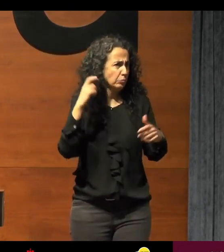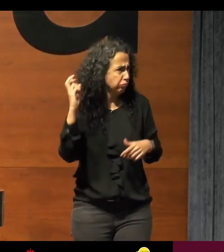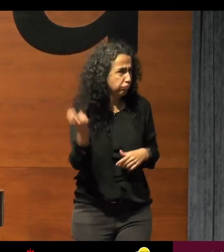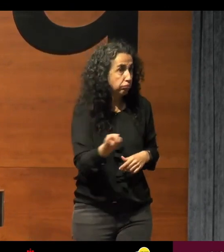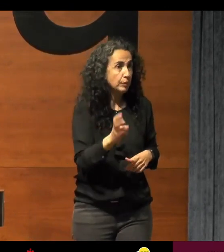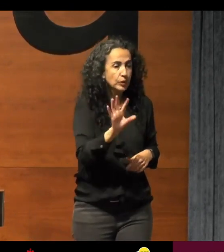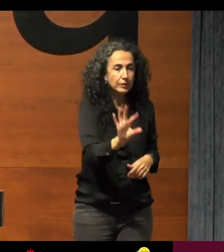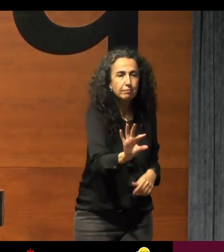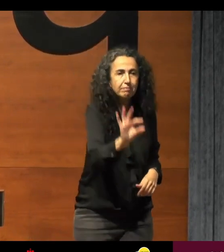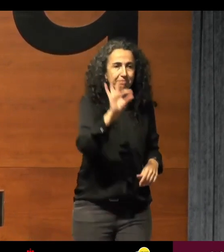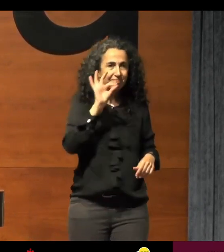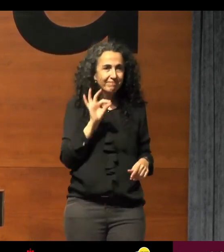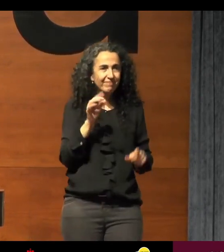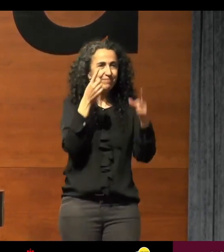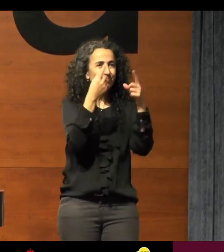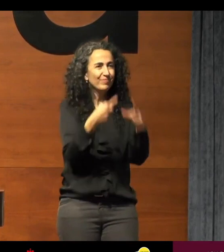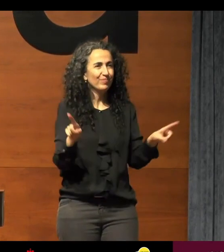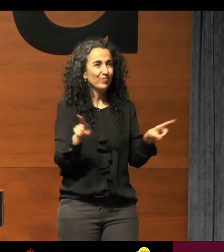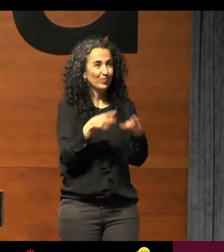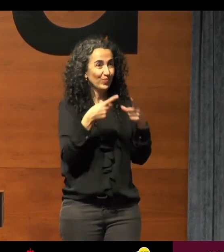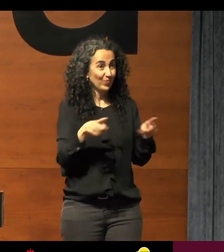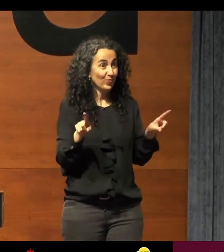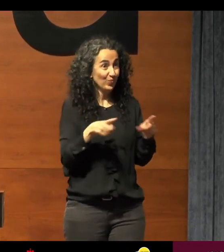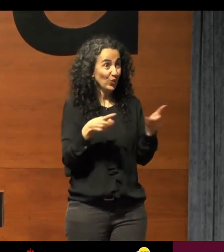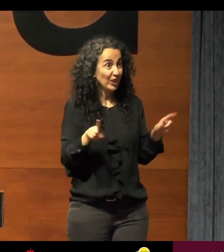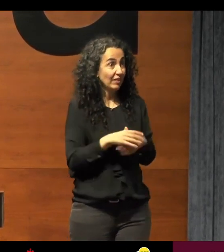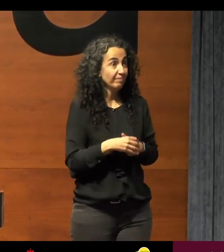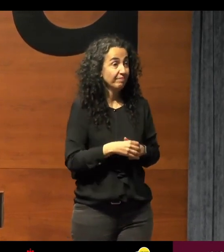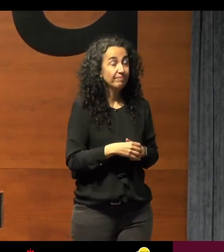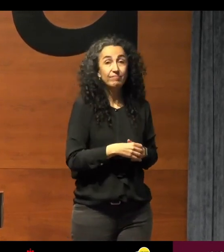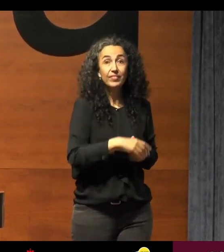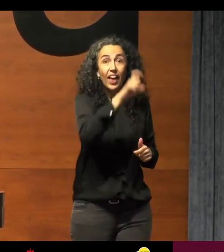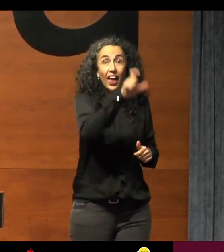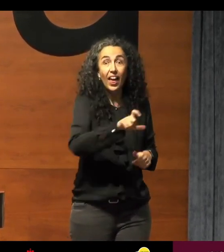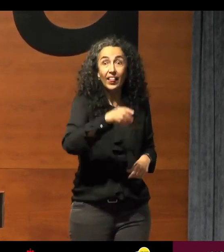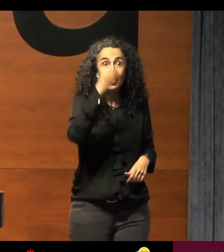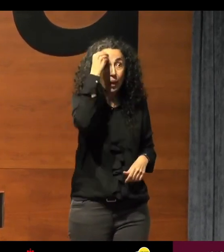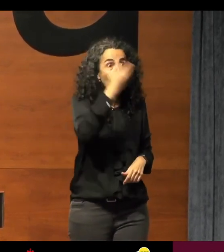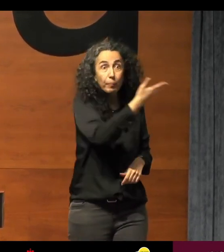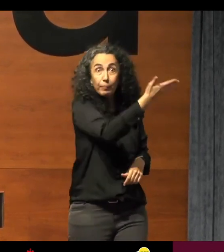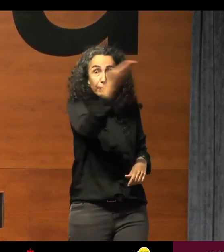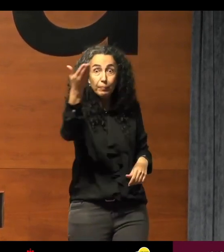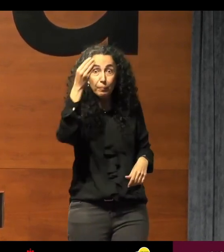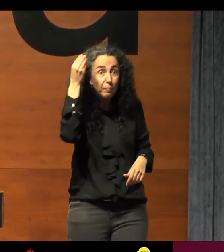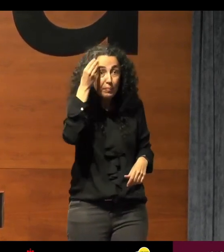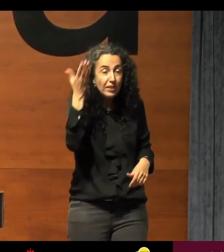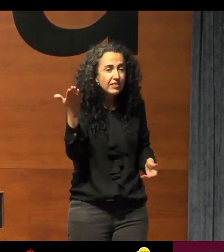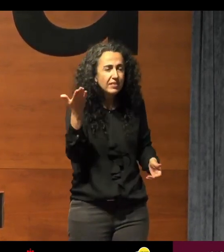Centrándonos en la cultura y en el arte, me voy a centrar en lo que es la música.